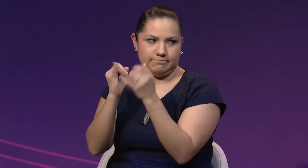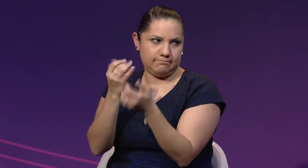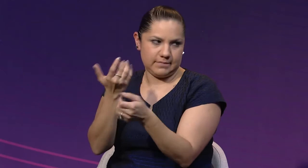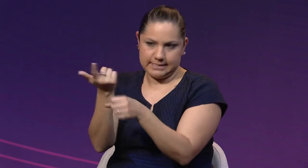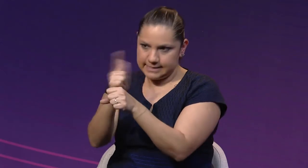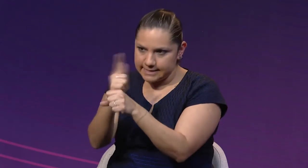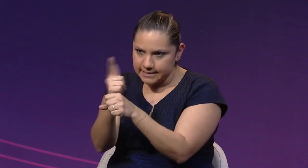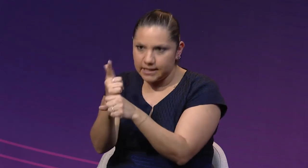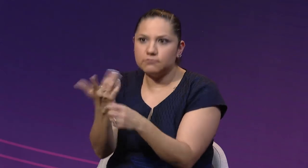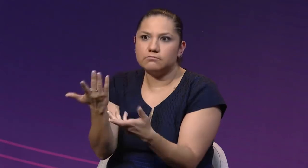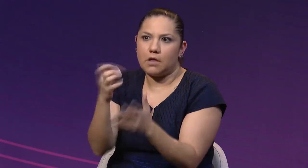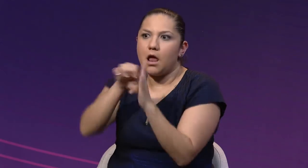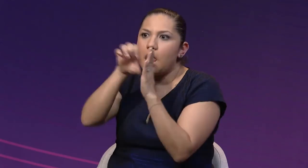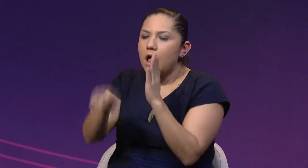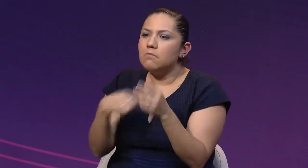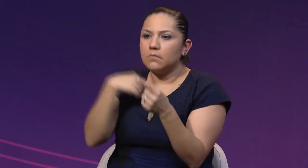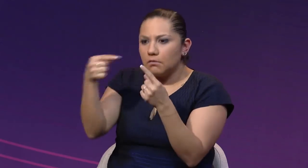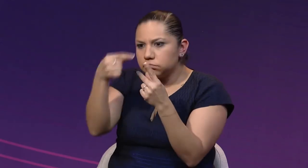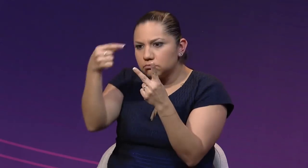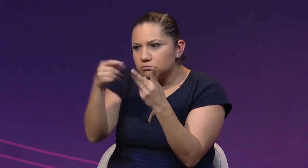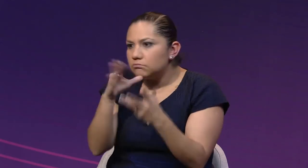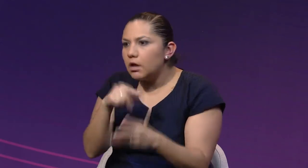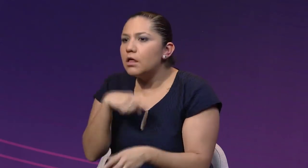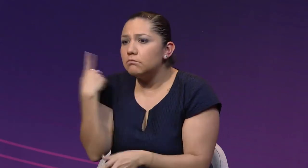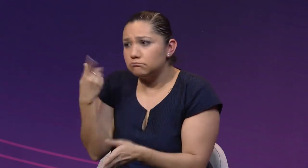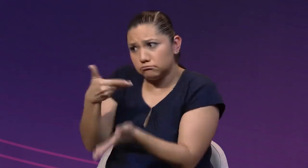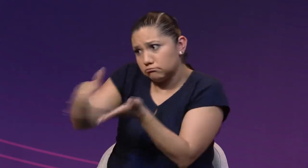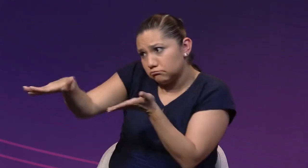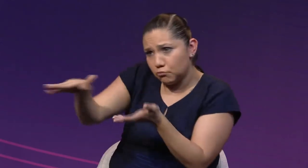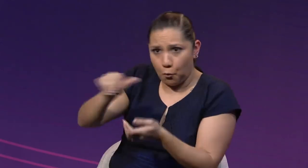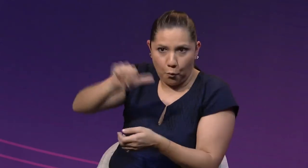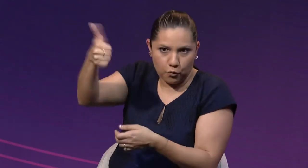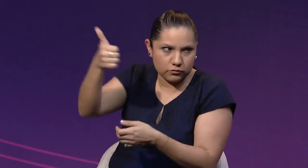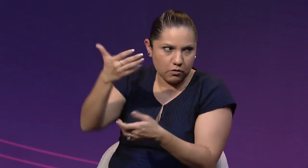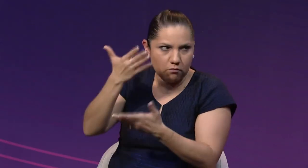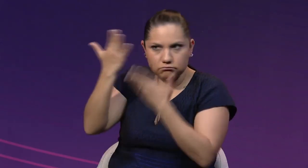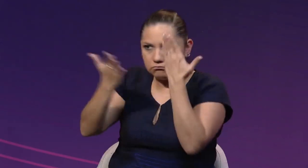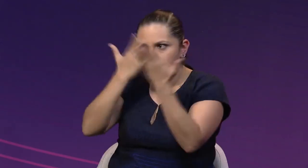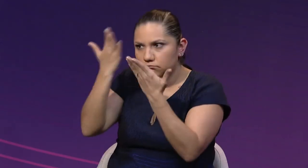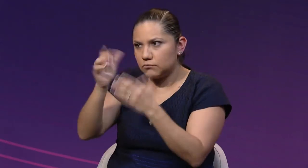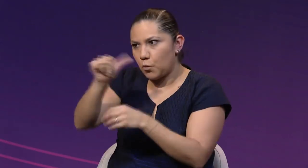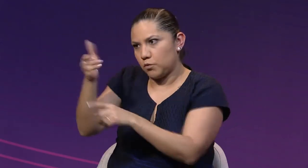curso, lo cierto es que es una licenciatura, ¿no? Porque hay muchas cosas que tienes que aprender.